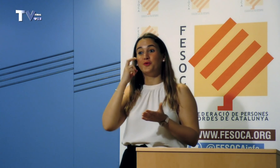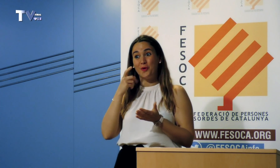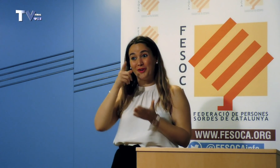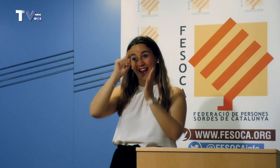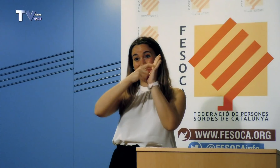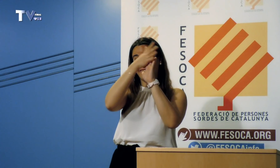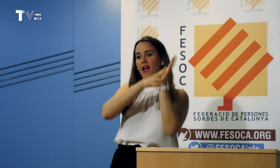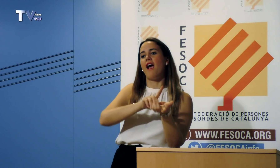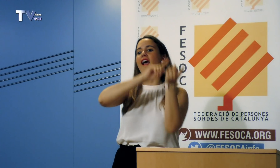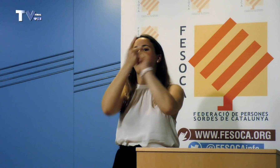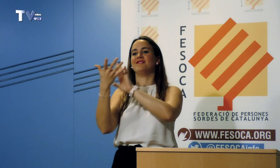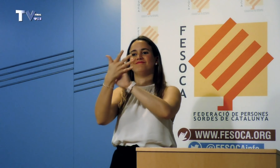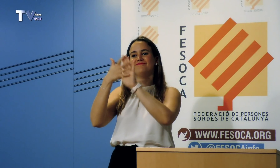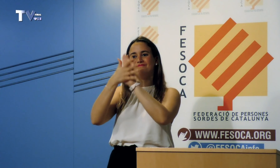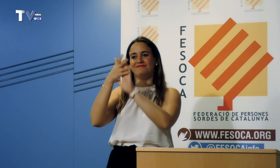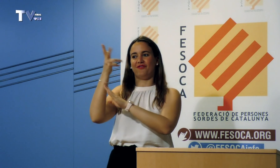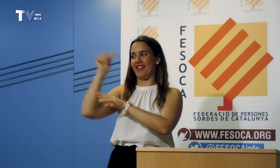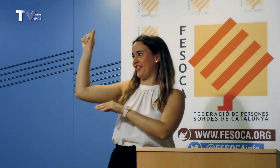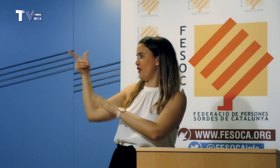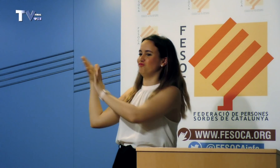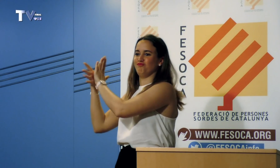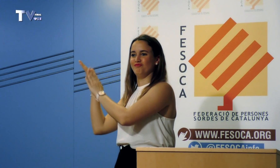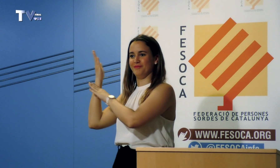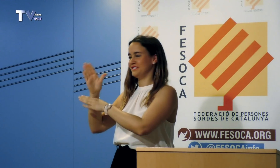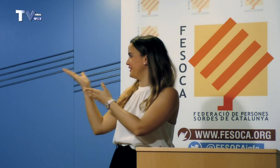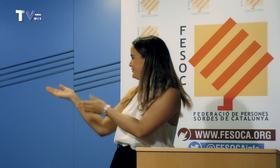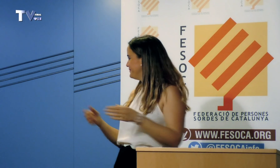de la llengua de signes i CEP de 2010 a la llengua de signes catalana.